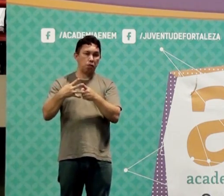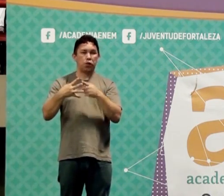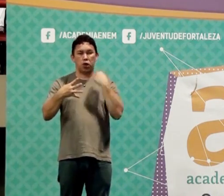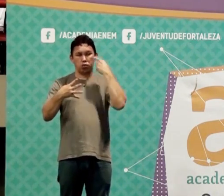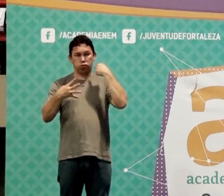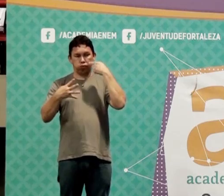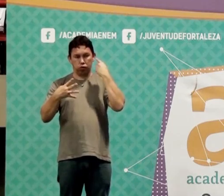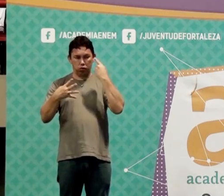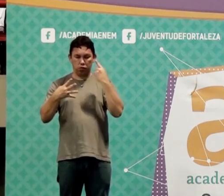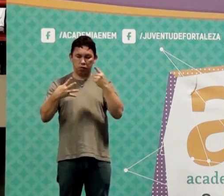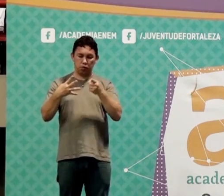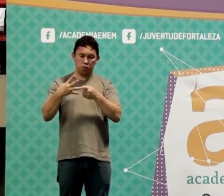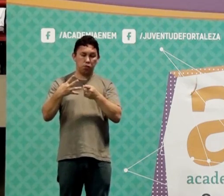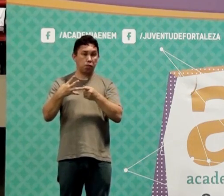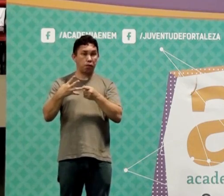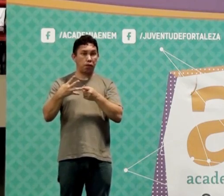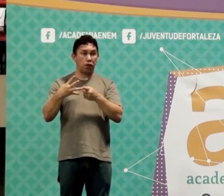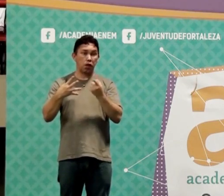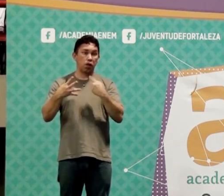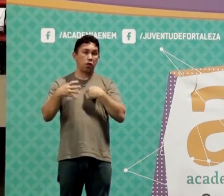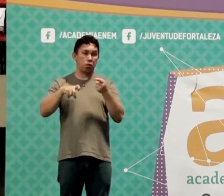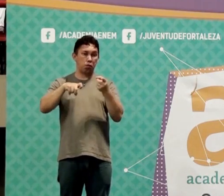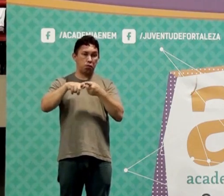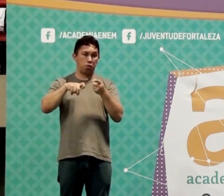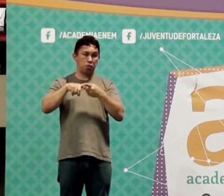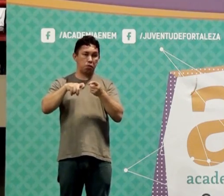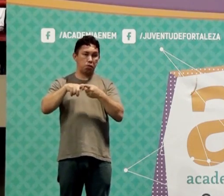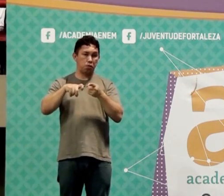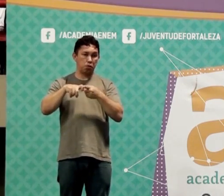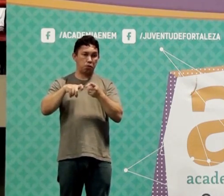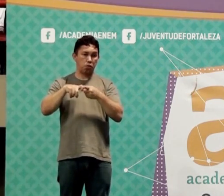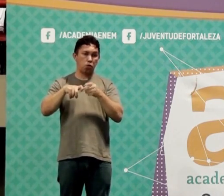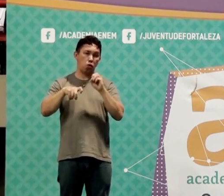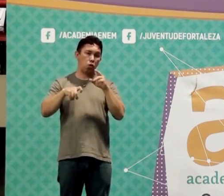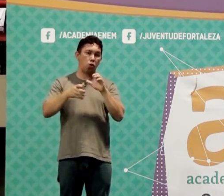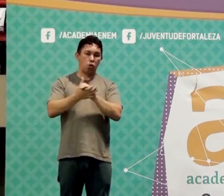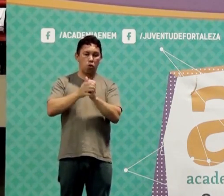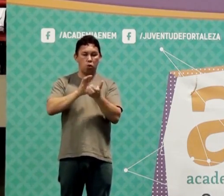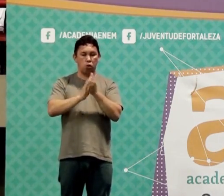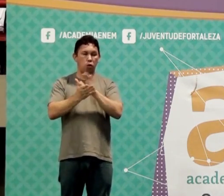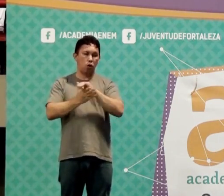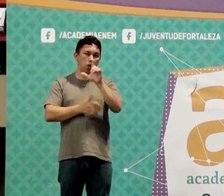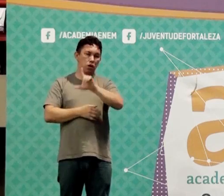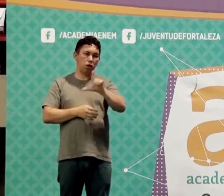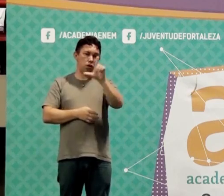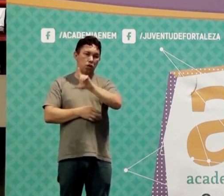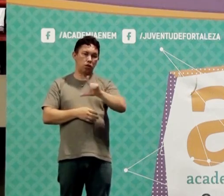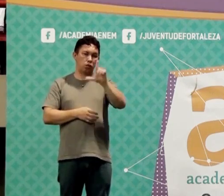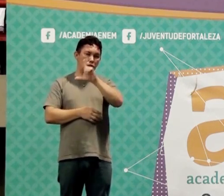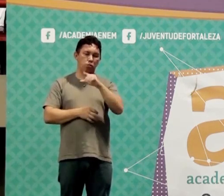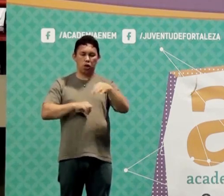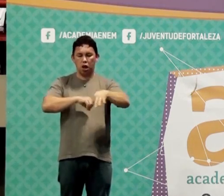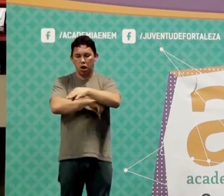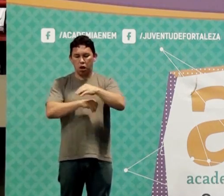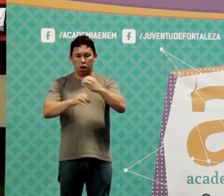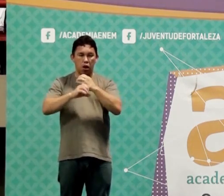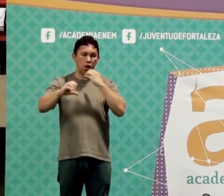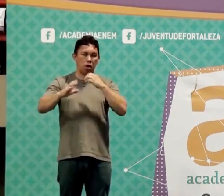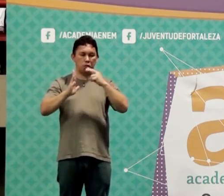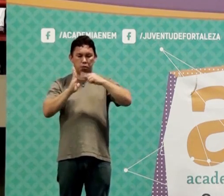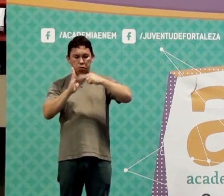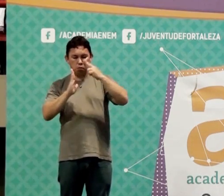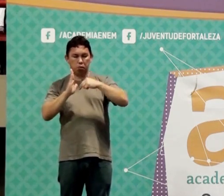que é como se fosse o ensino fundamental para a gente. E depois o quatrivium. Aí tu estudava música, tu estudava oratória,